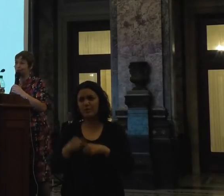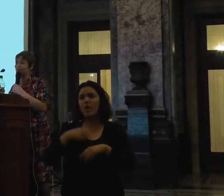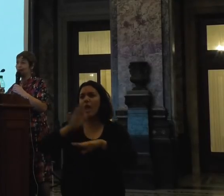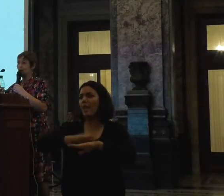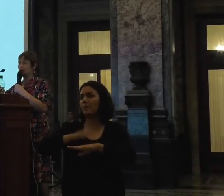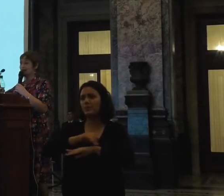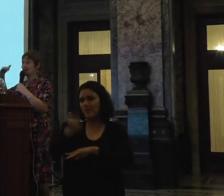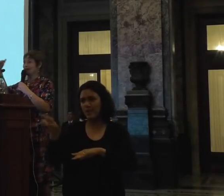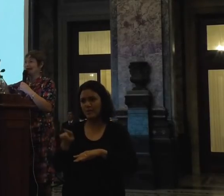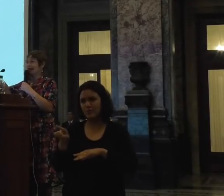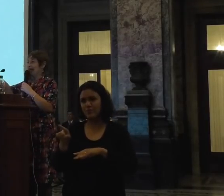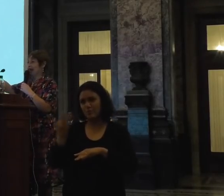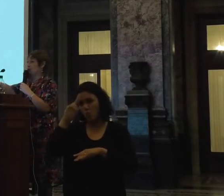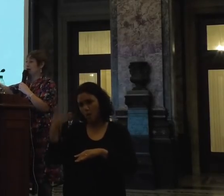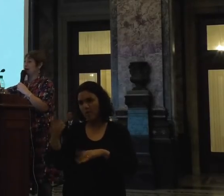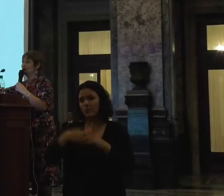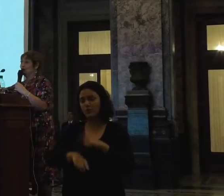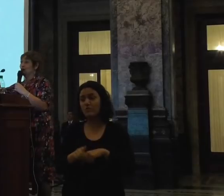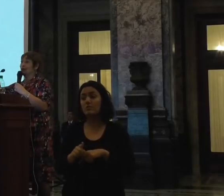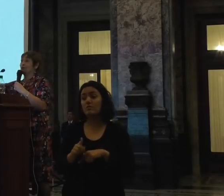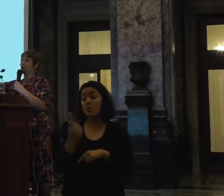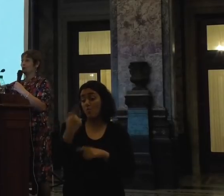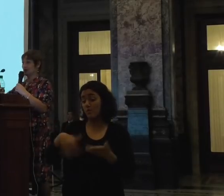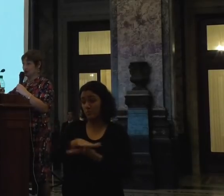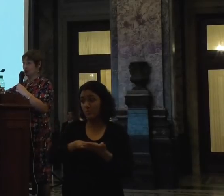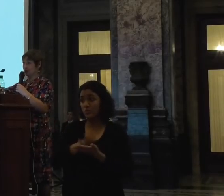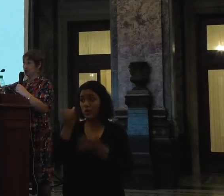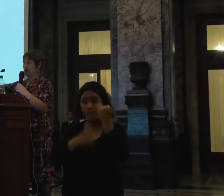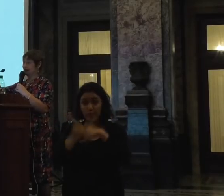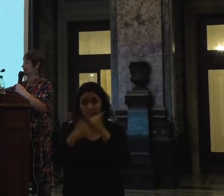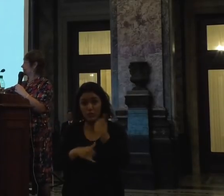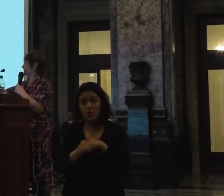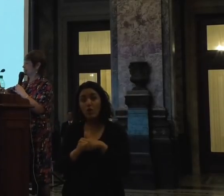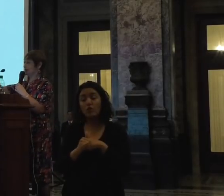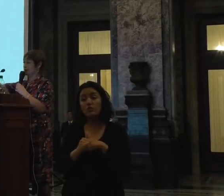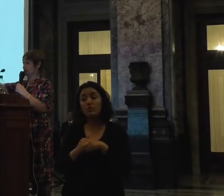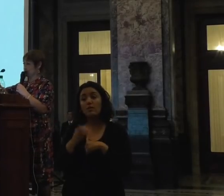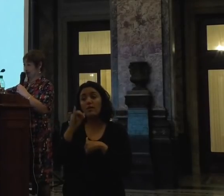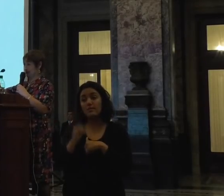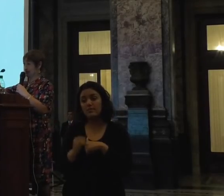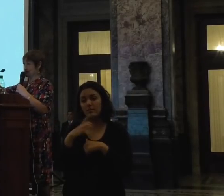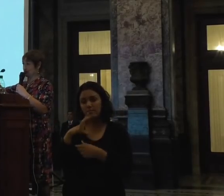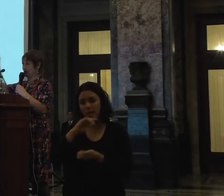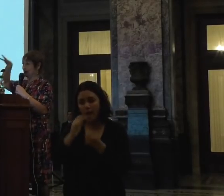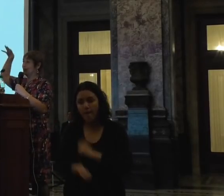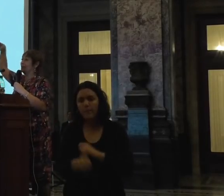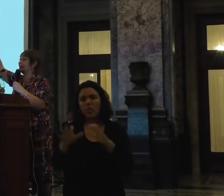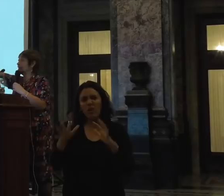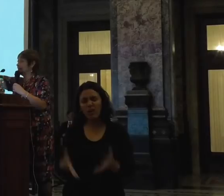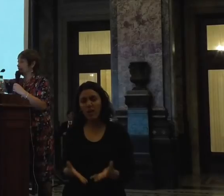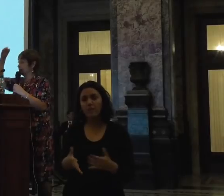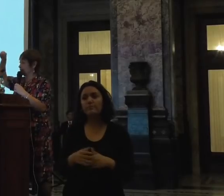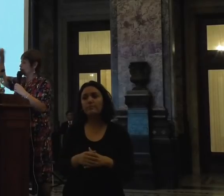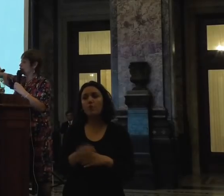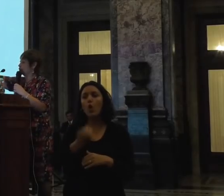a ellos. Pero es decir, en un caso, la información está afectada por la codificación